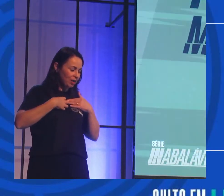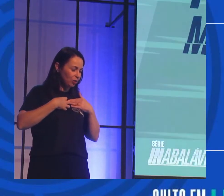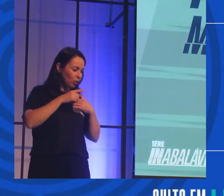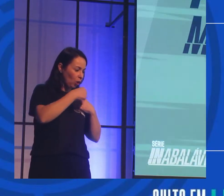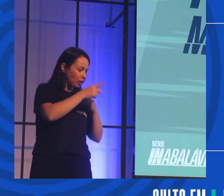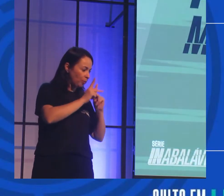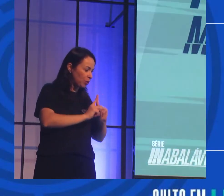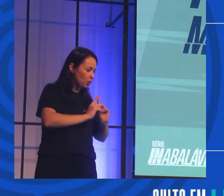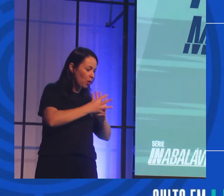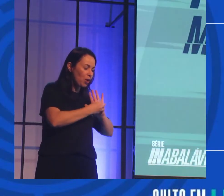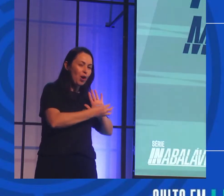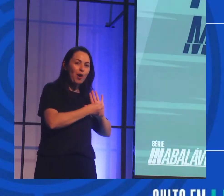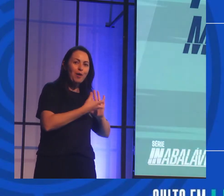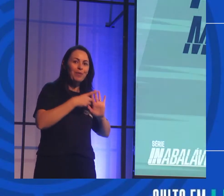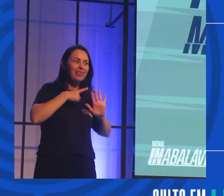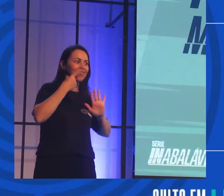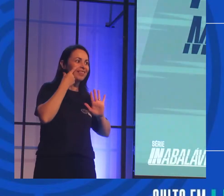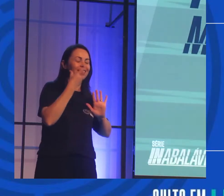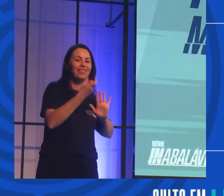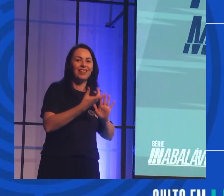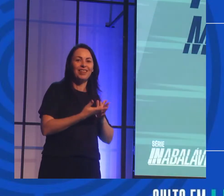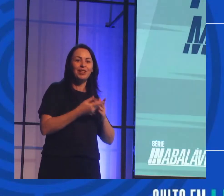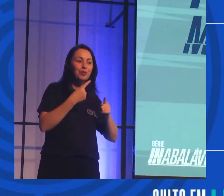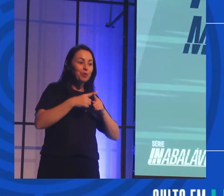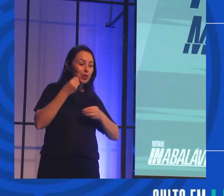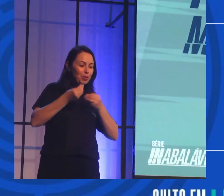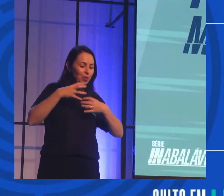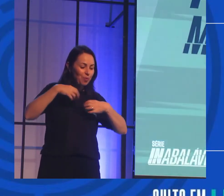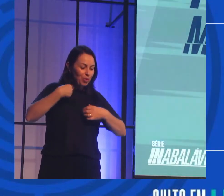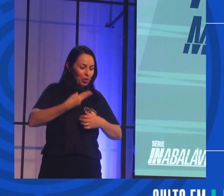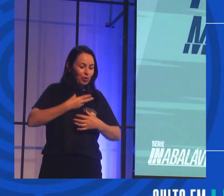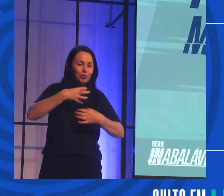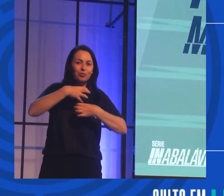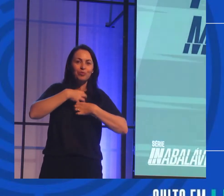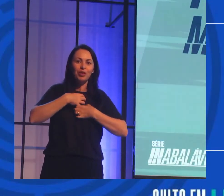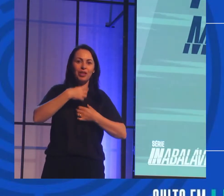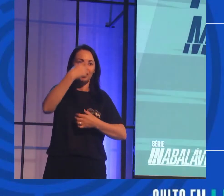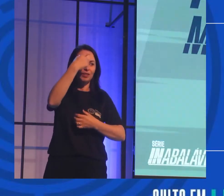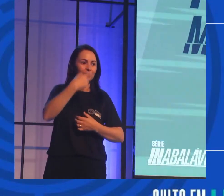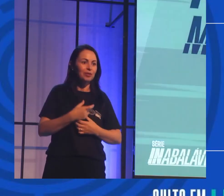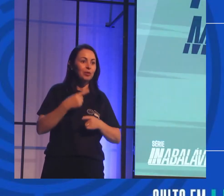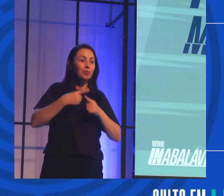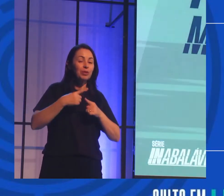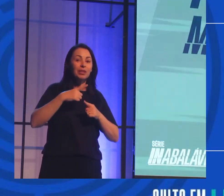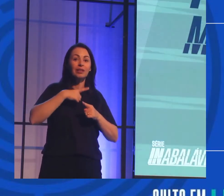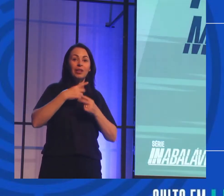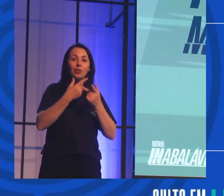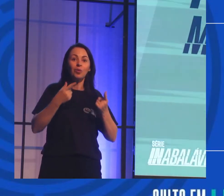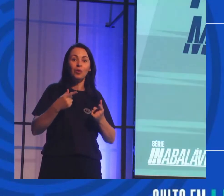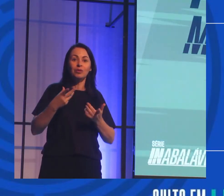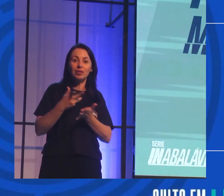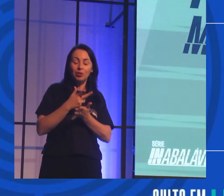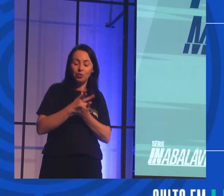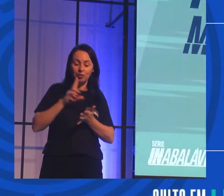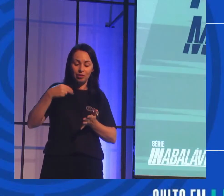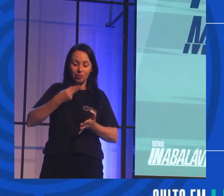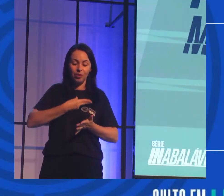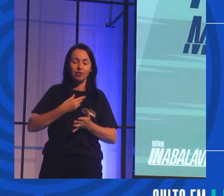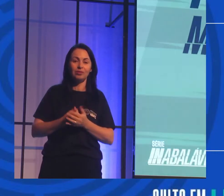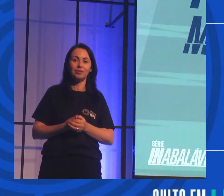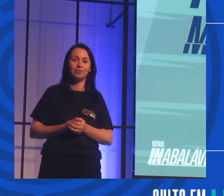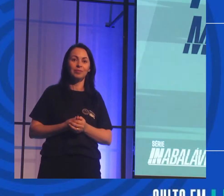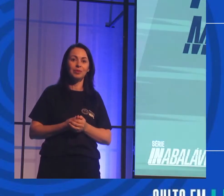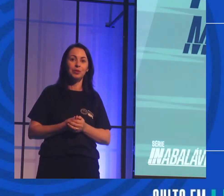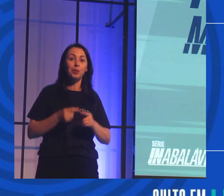dor. E como nós nos posicionamos quando há realidades que vêm sobre nós. E